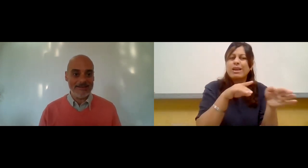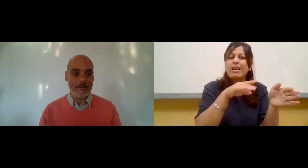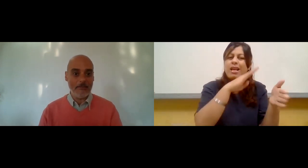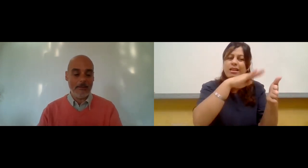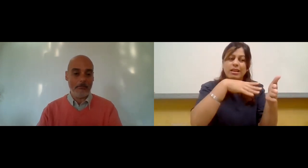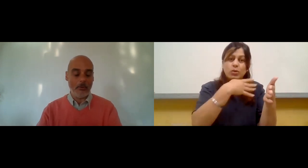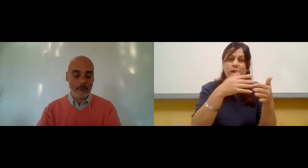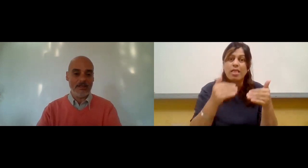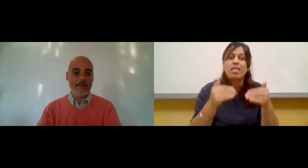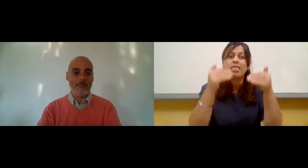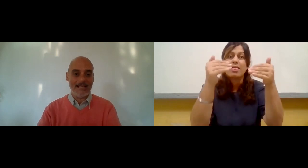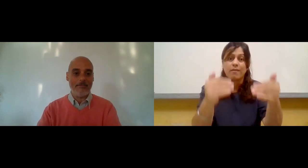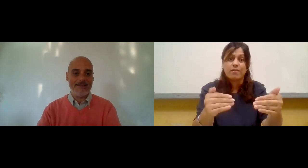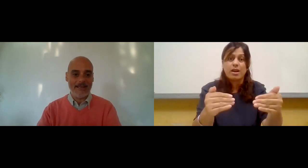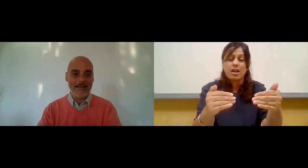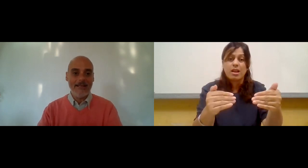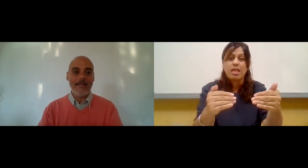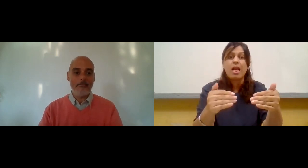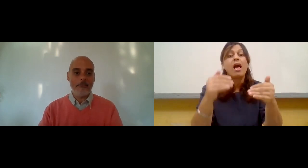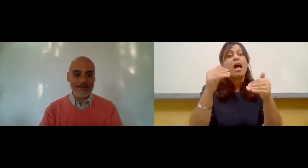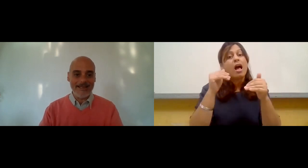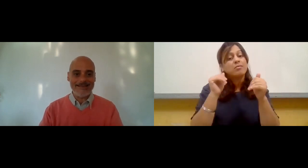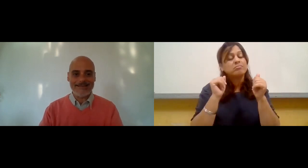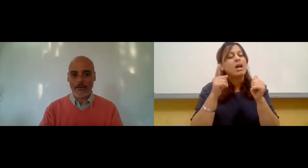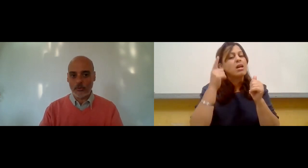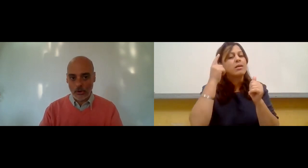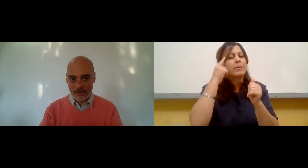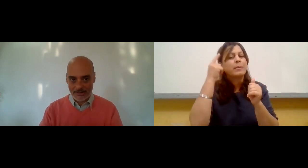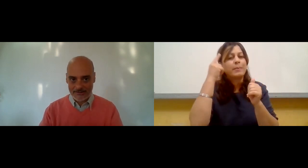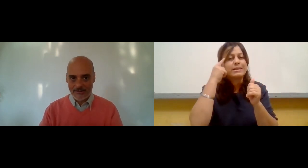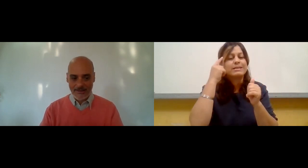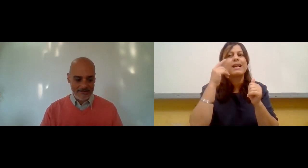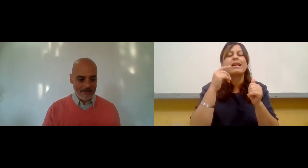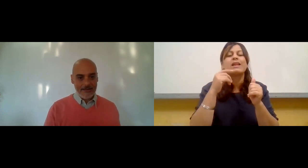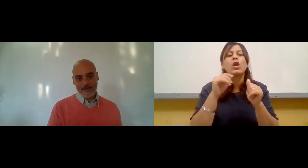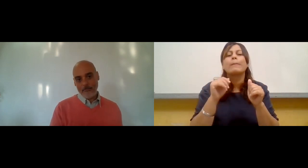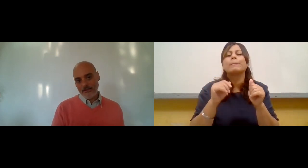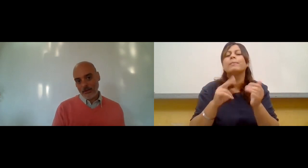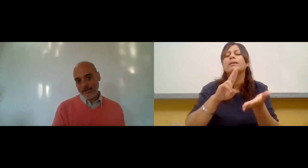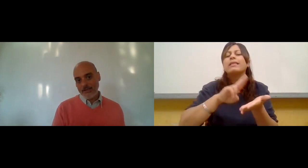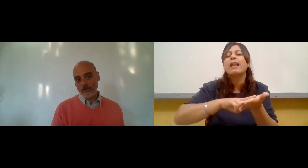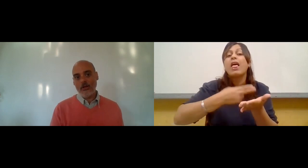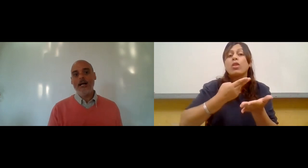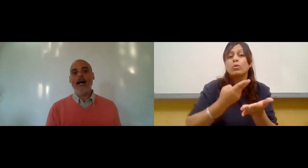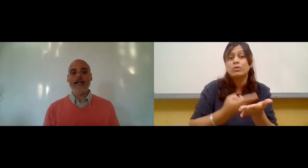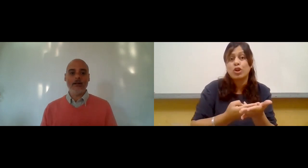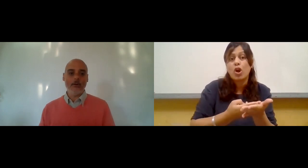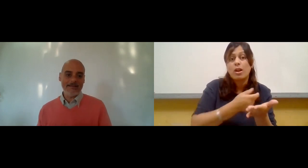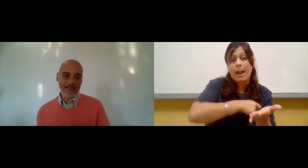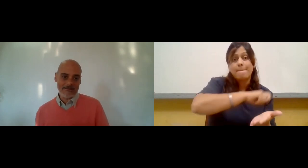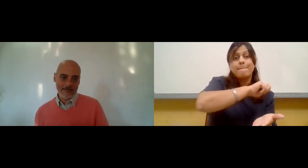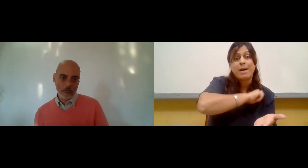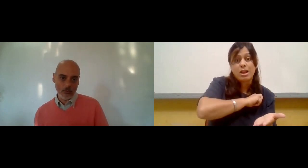podemos empezar a pensar en prácticas traductológicas, es decir, de español escrito a